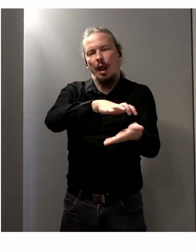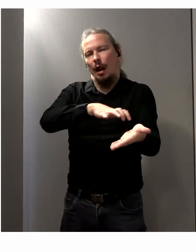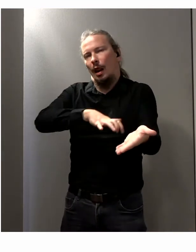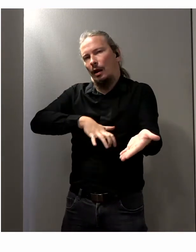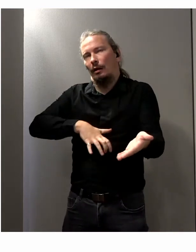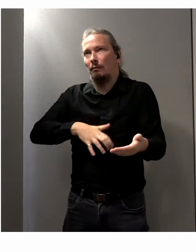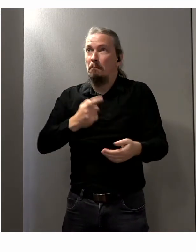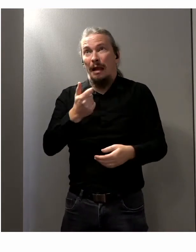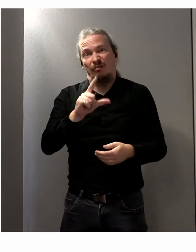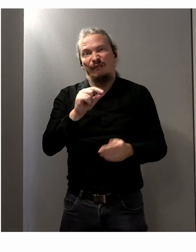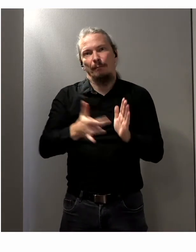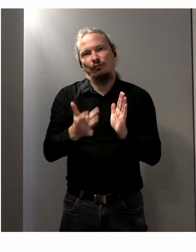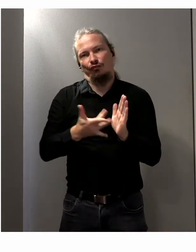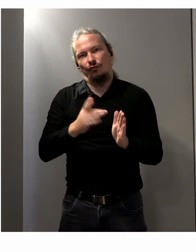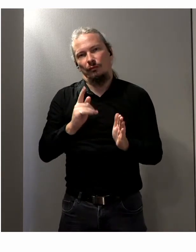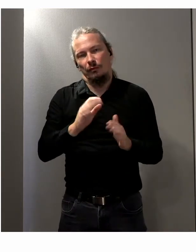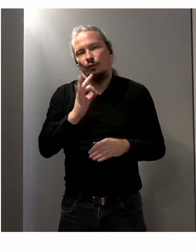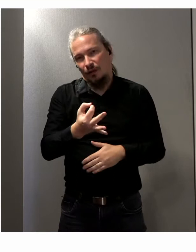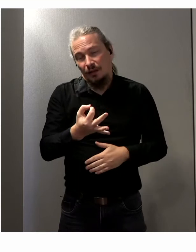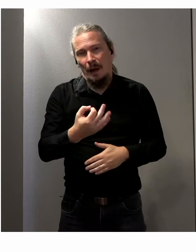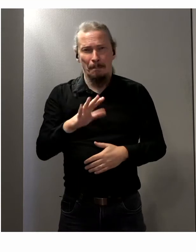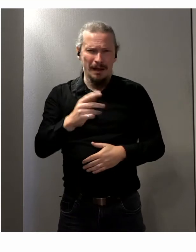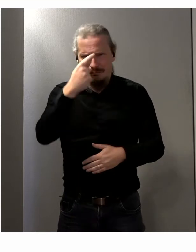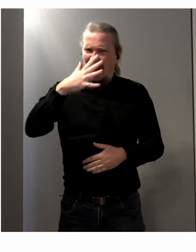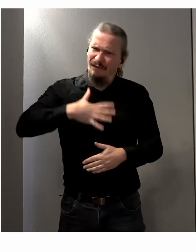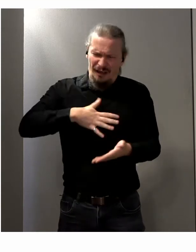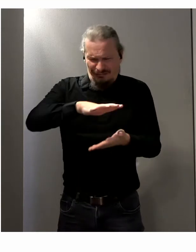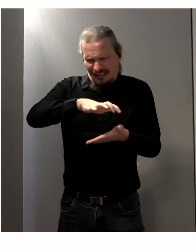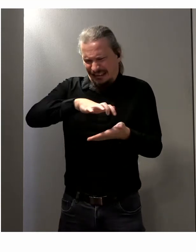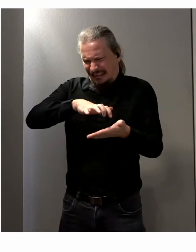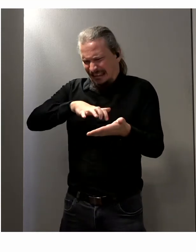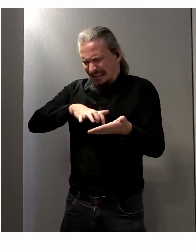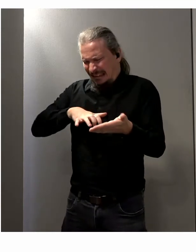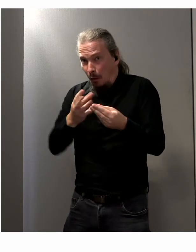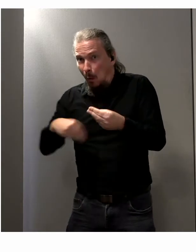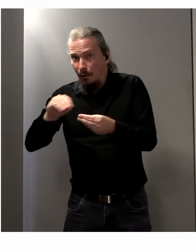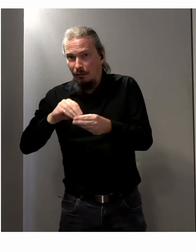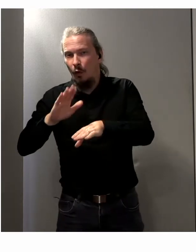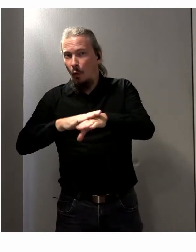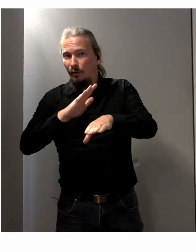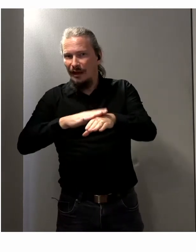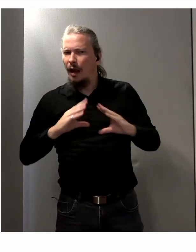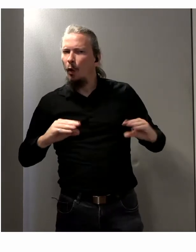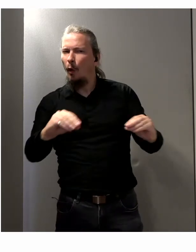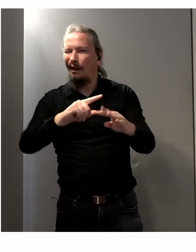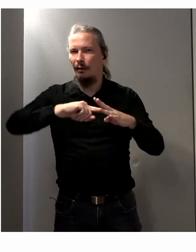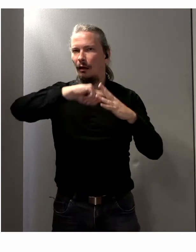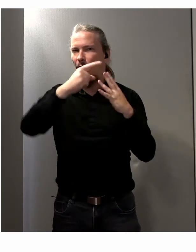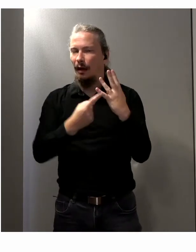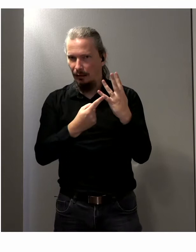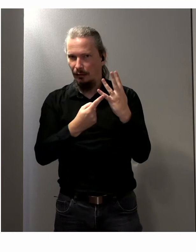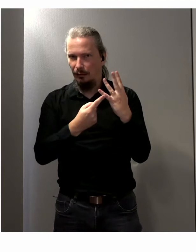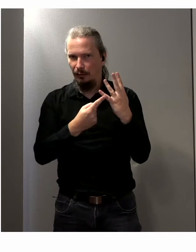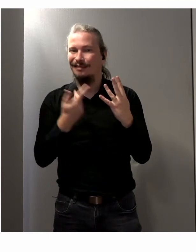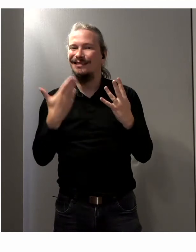fait quasiment une vingtaine de pages, mais cet avis est assorti de 4 recommandations. Je vais terminer mon